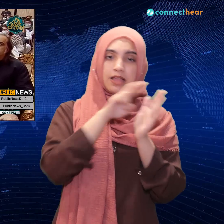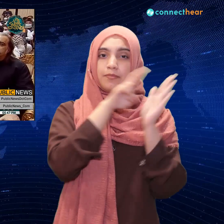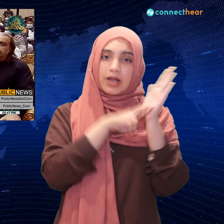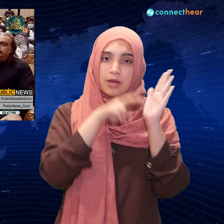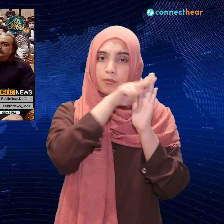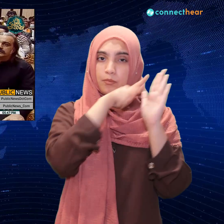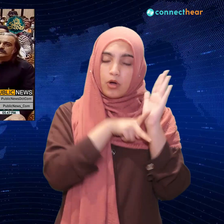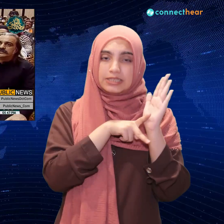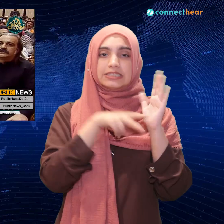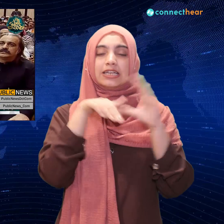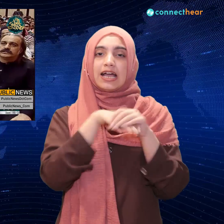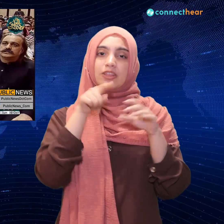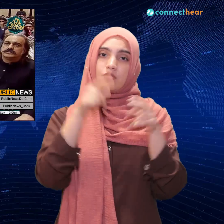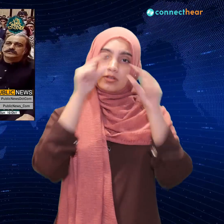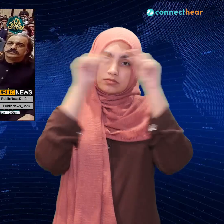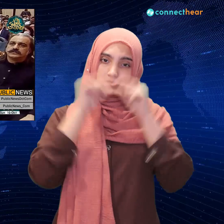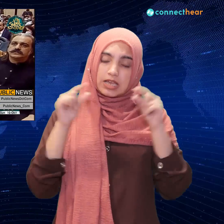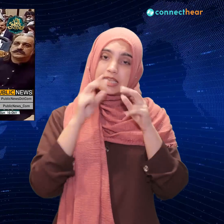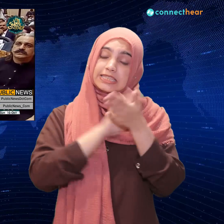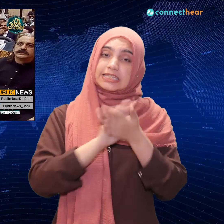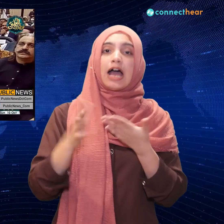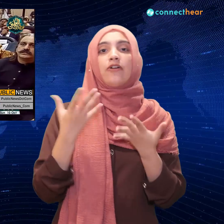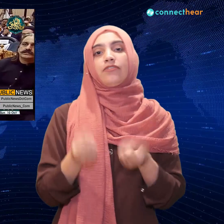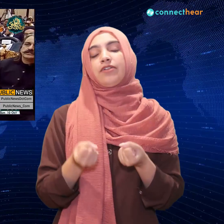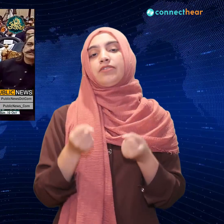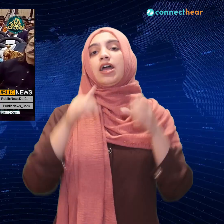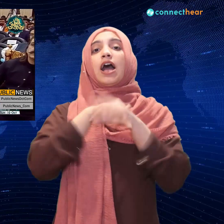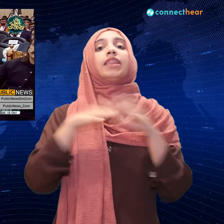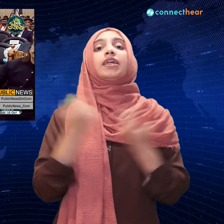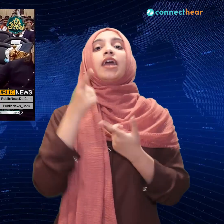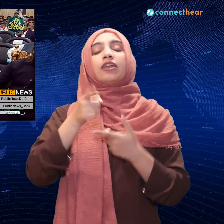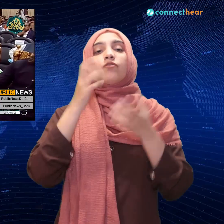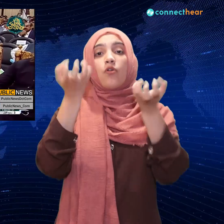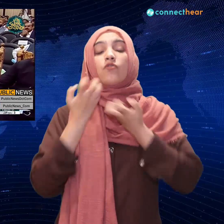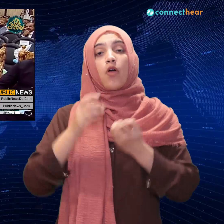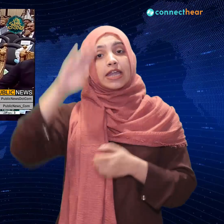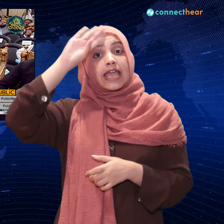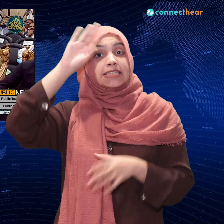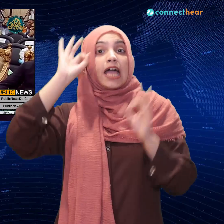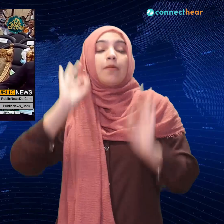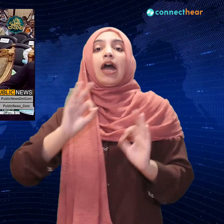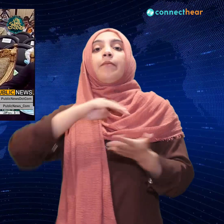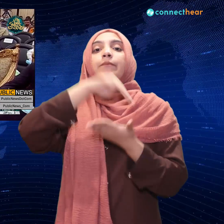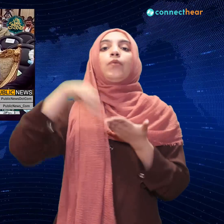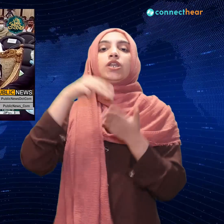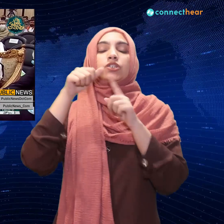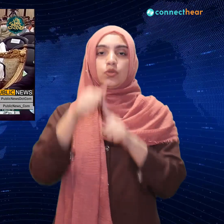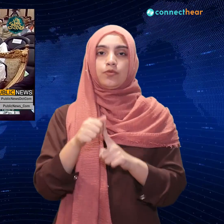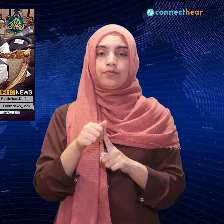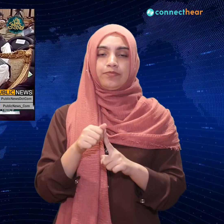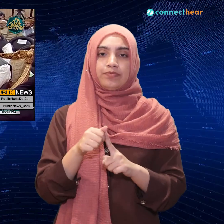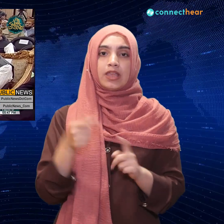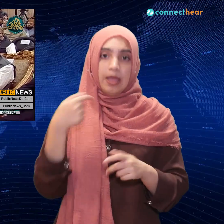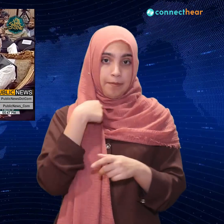انہوں نے بڑا واضح کہا کہ یہ ہے ہمارا گول. تو میں پہلے دن سے اسی کا میرا یہ تھا کہ ہم